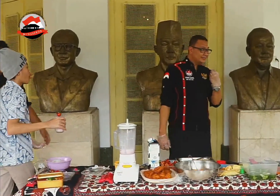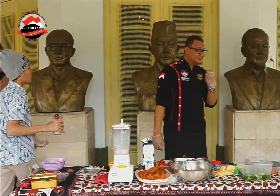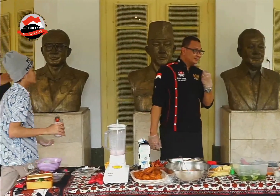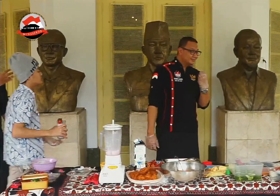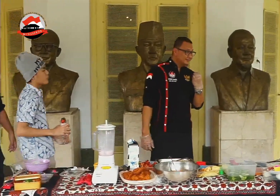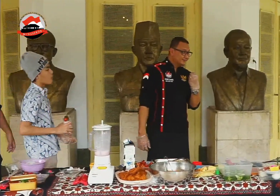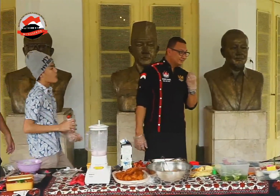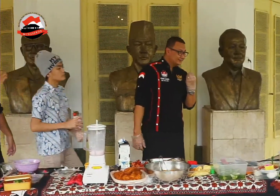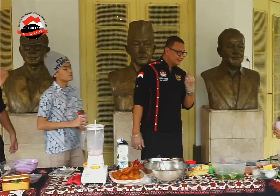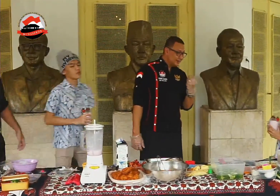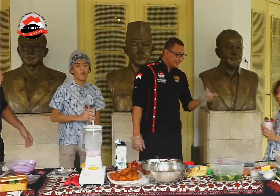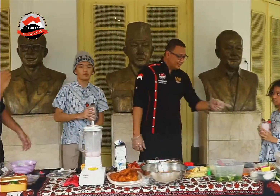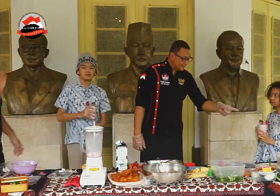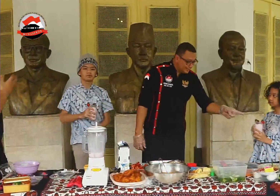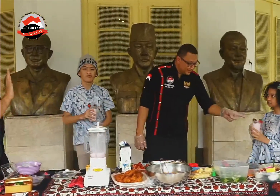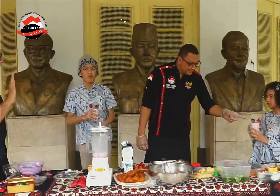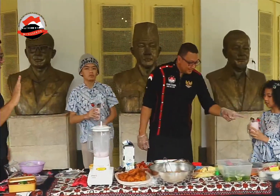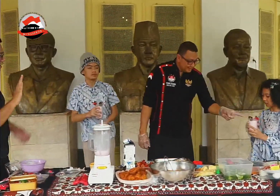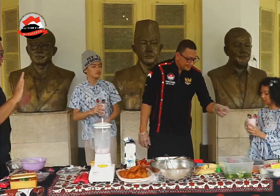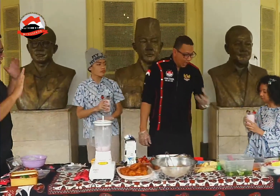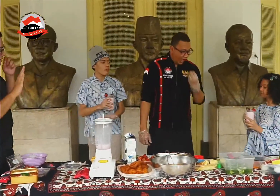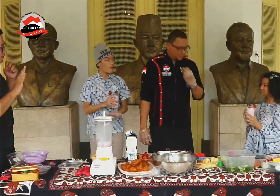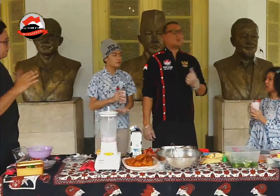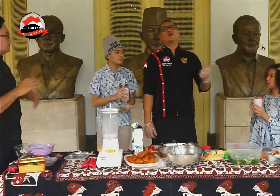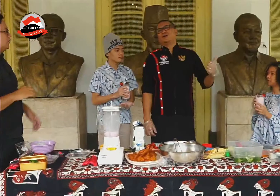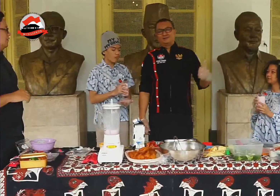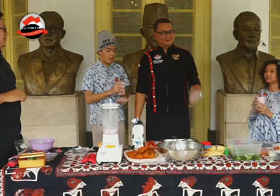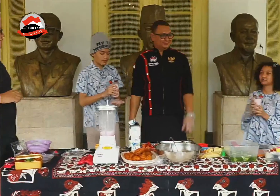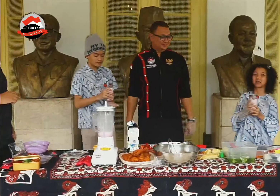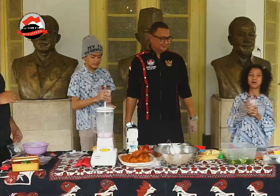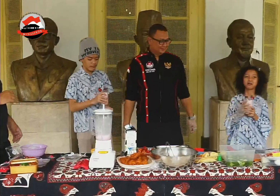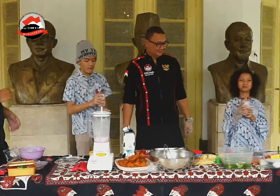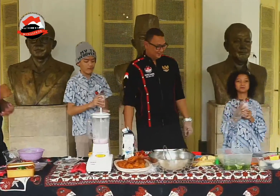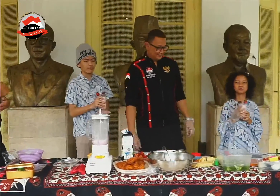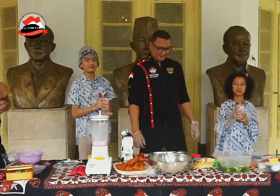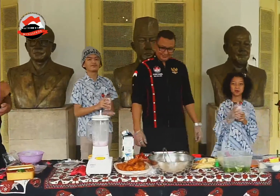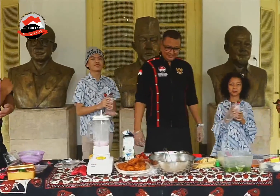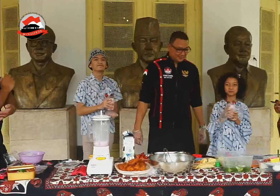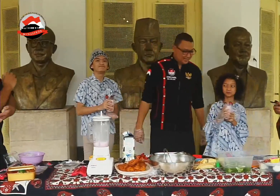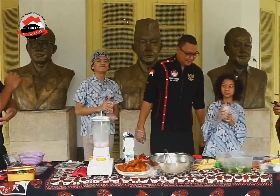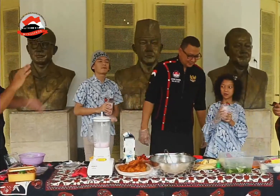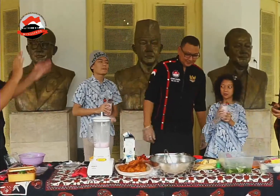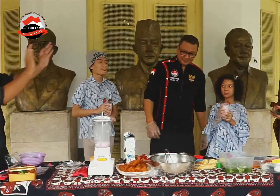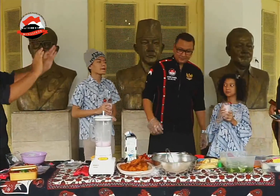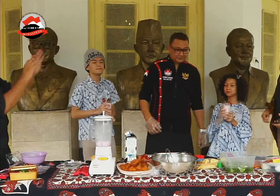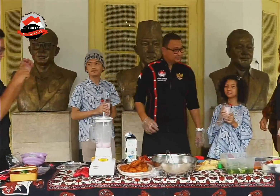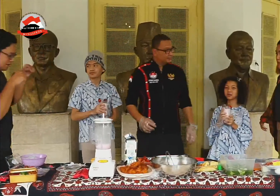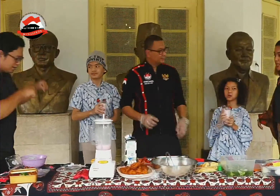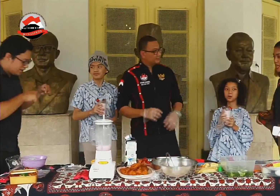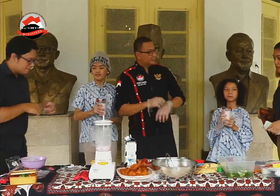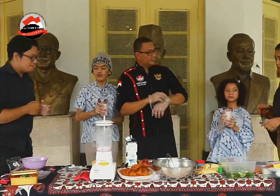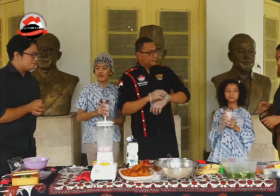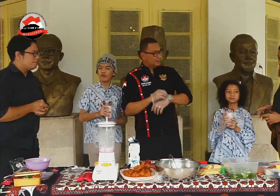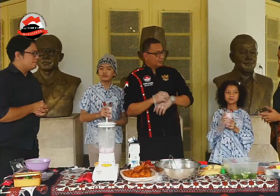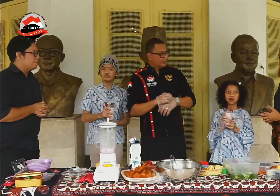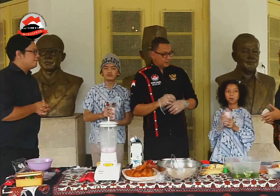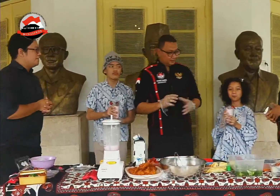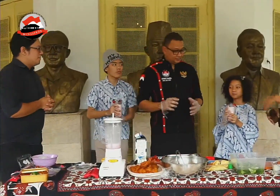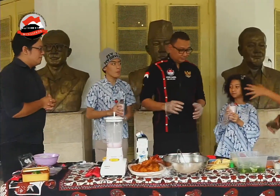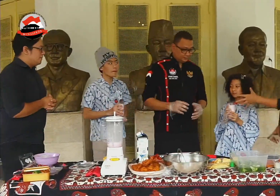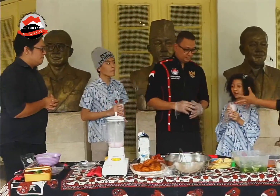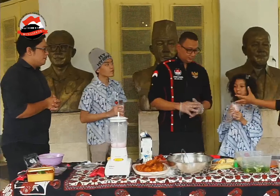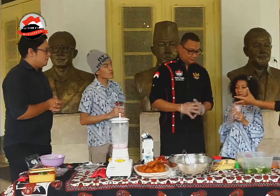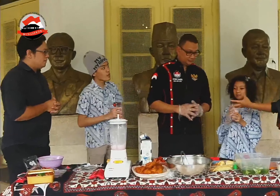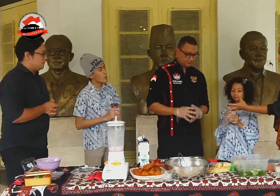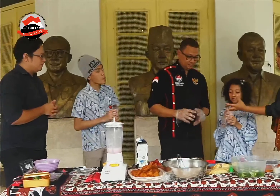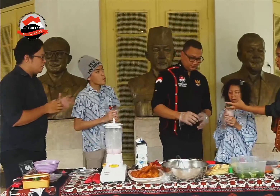digigit. Udah digigit ini. Wah. Oh. Chef, sekarang yes. Apa namanya? Kalau